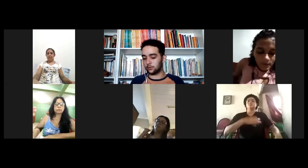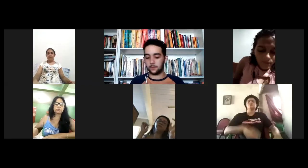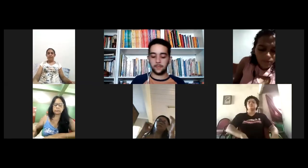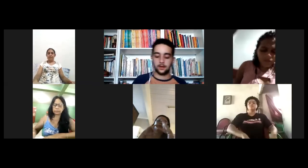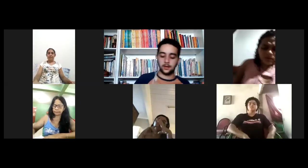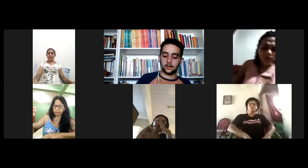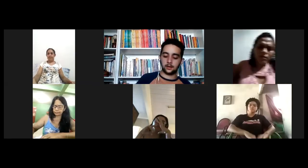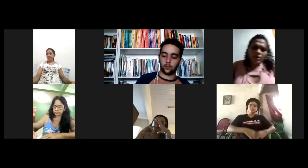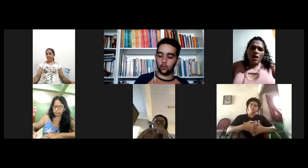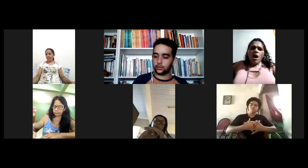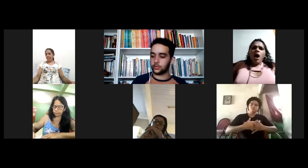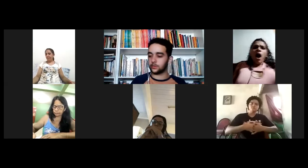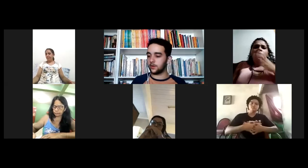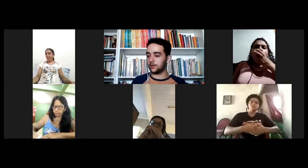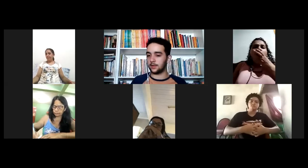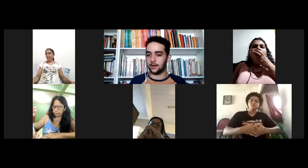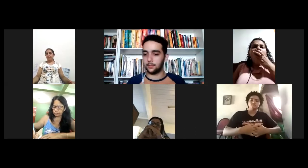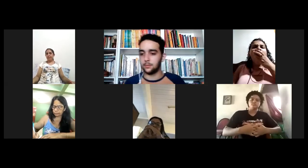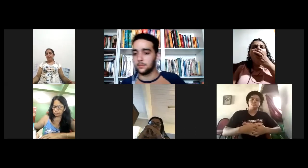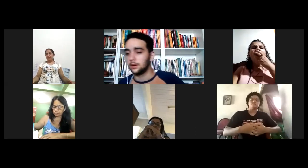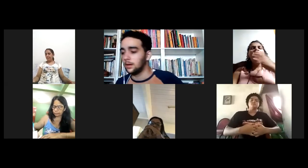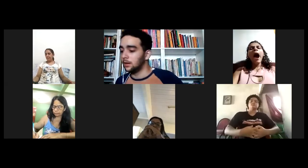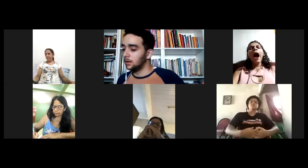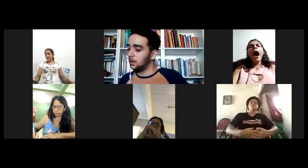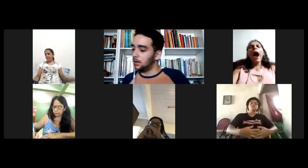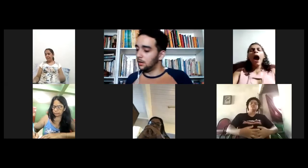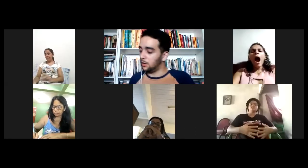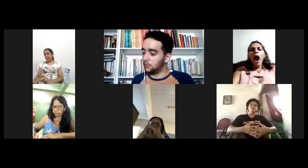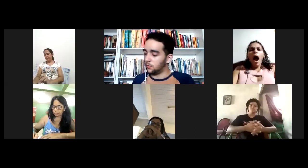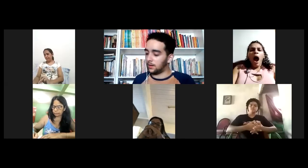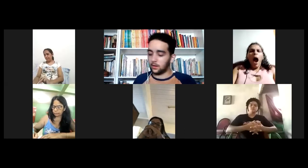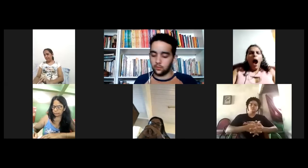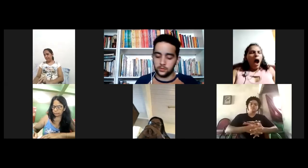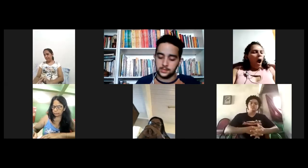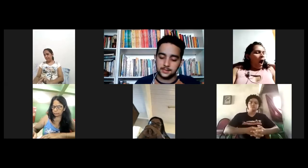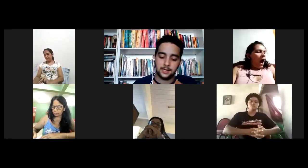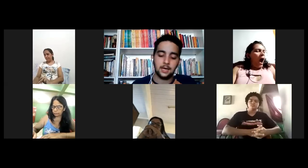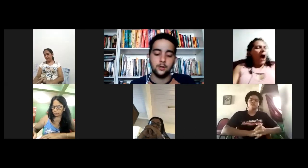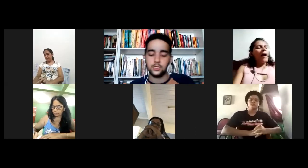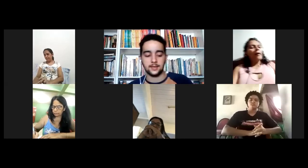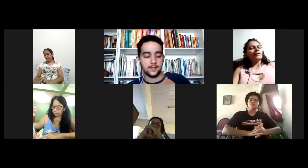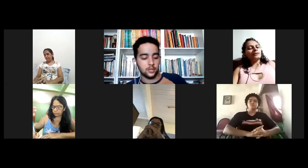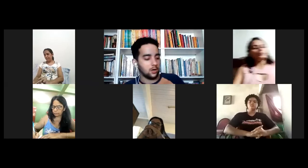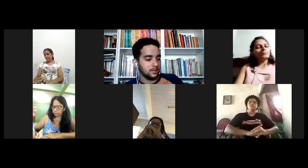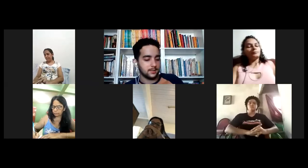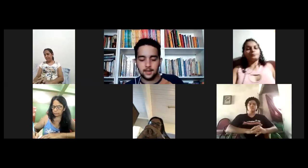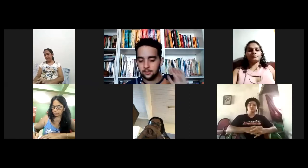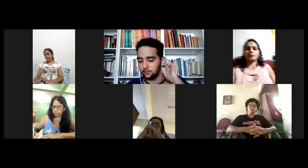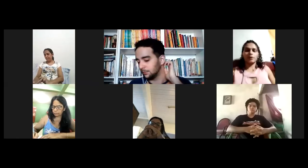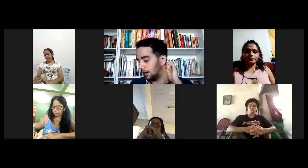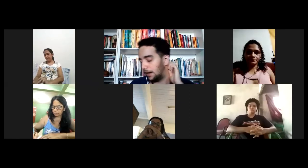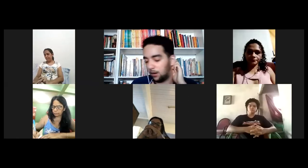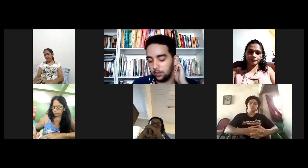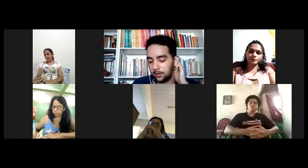Certo. Então, hoje a gente vai ver tempo. Eu vou falar com vocês. Aí eu tinha até já